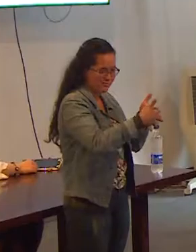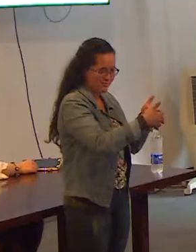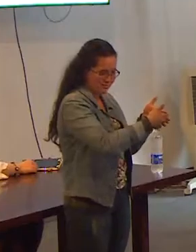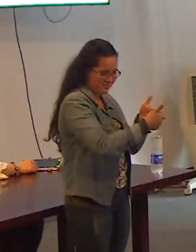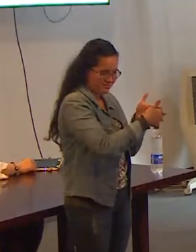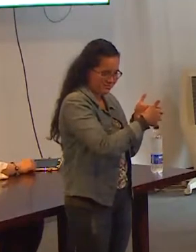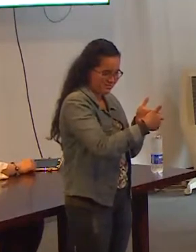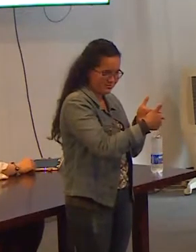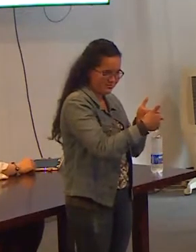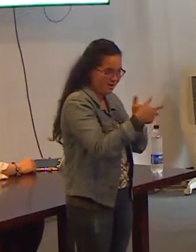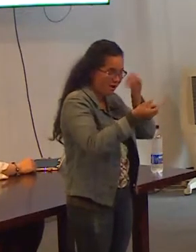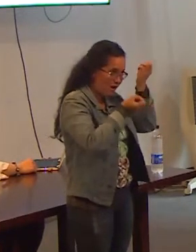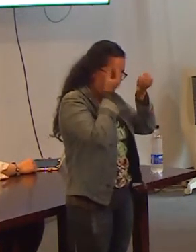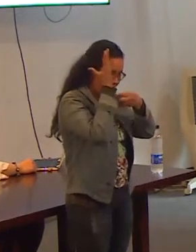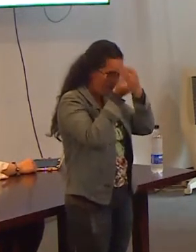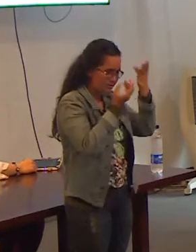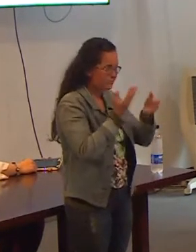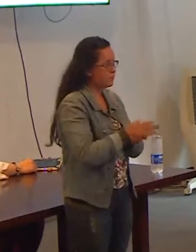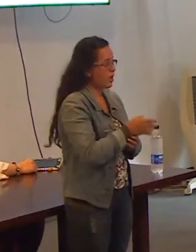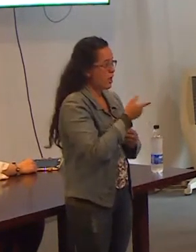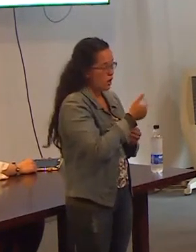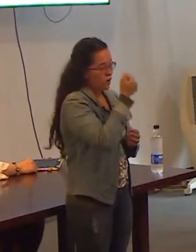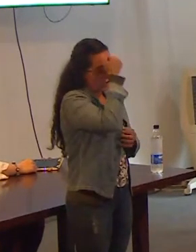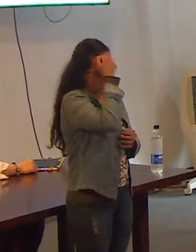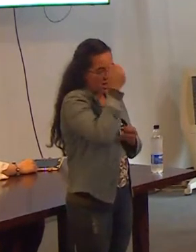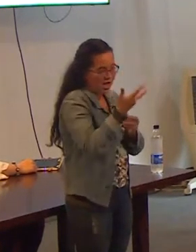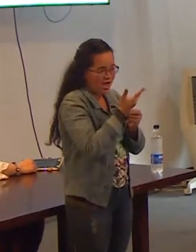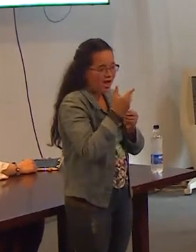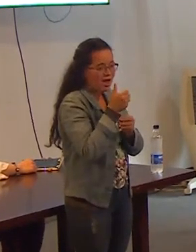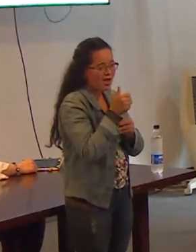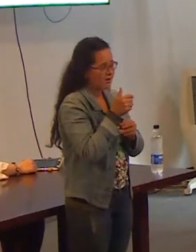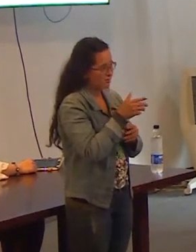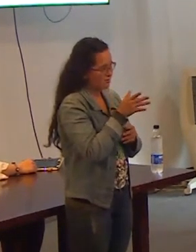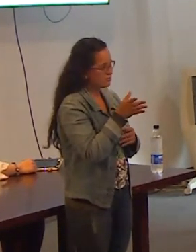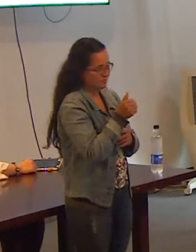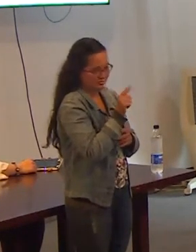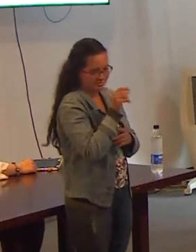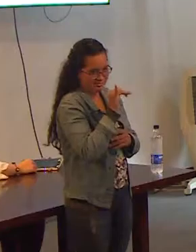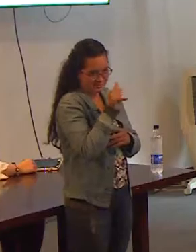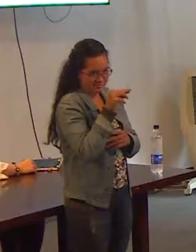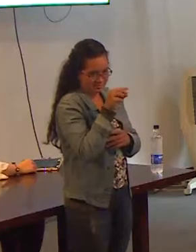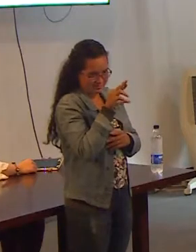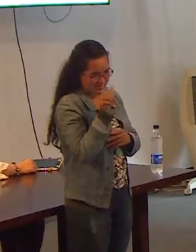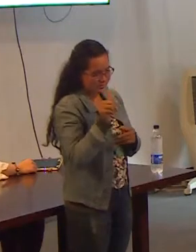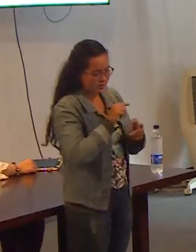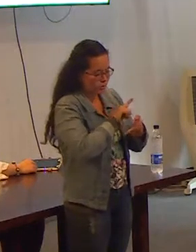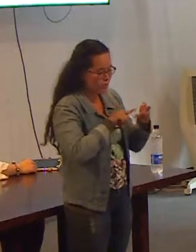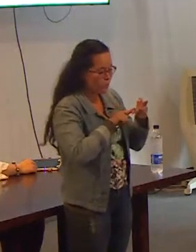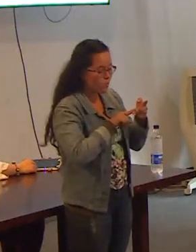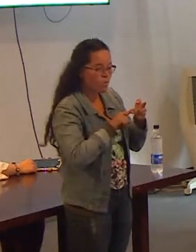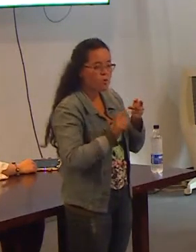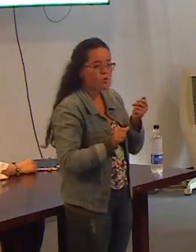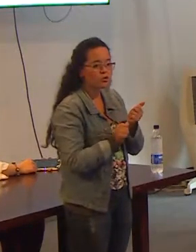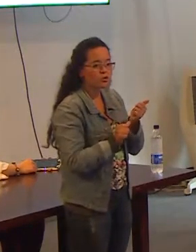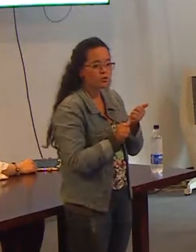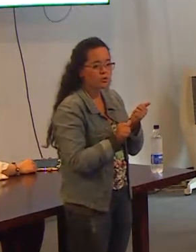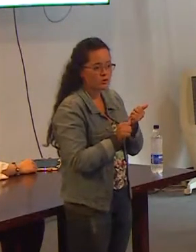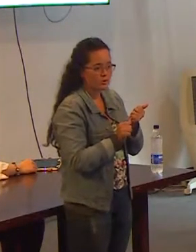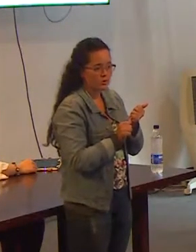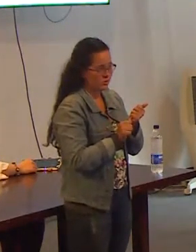sistematización. Está nuestra maestra de arte, Alejandra Esguerra, a mano izquierda, y a mi derecha está nuestra asesora y